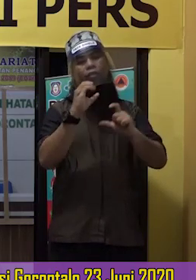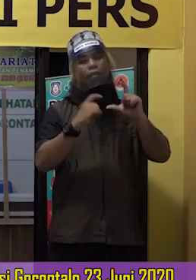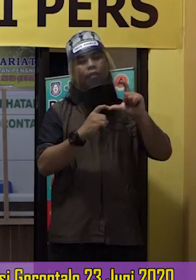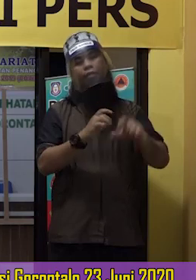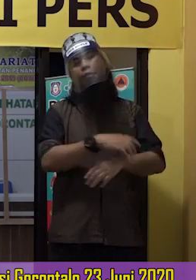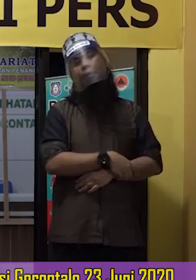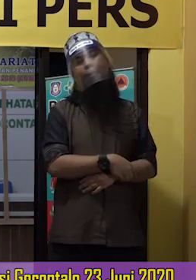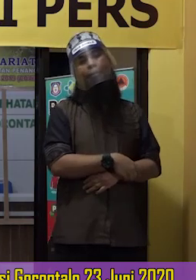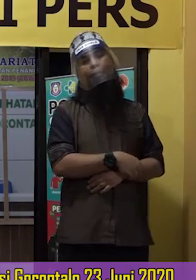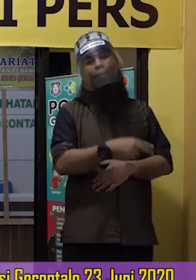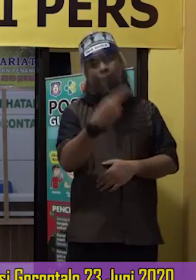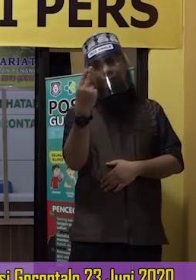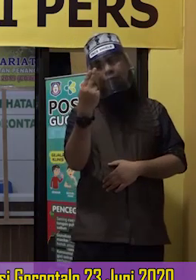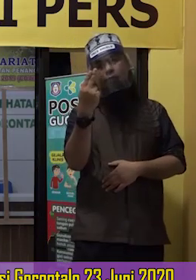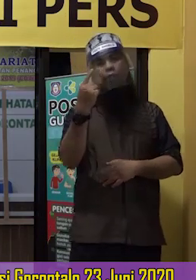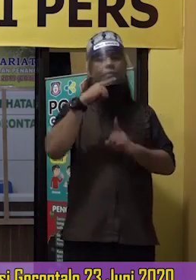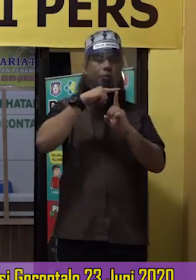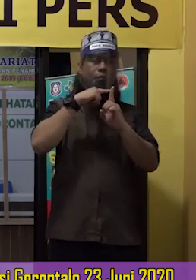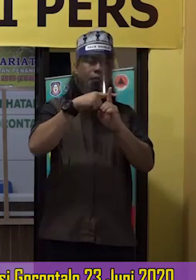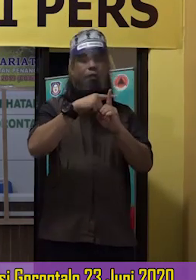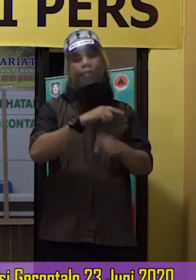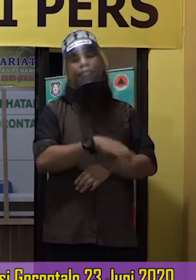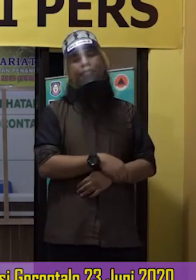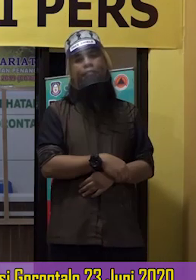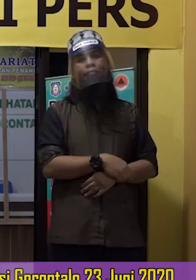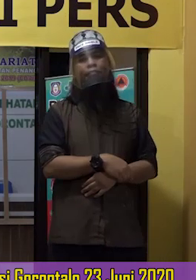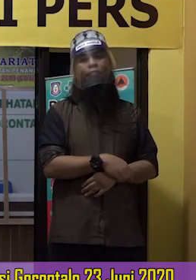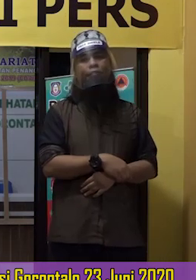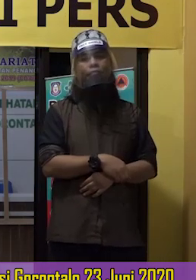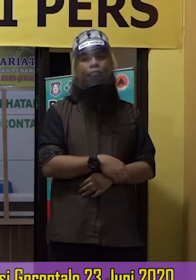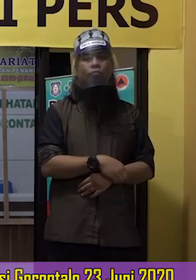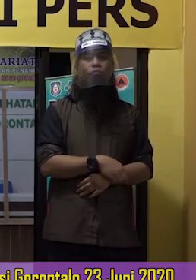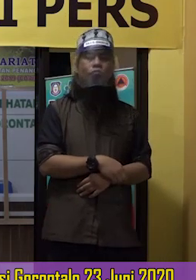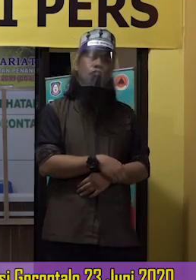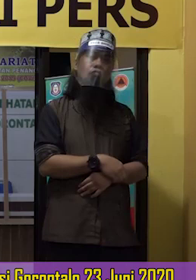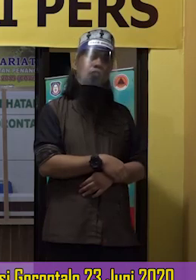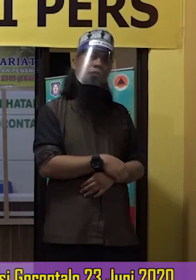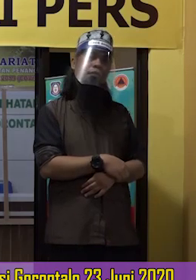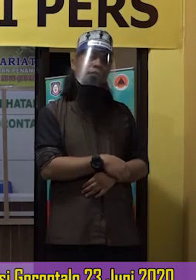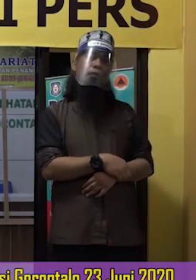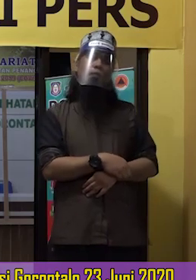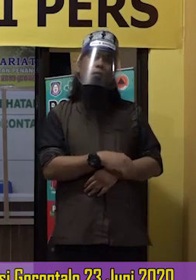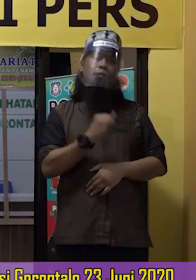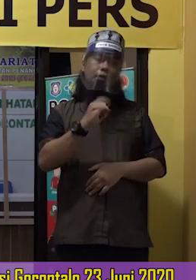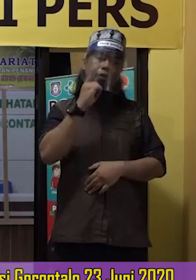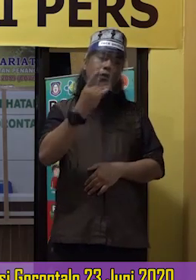Hasil swab PCR-nya positif. Sementara persiapan ke karantina Pemda.